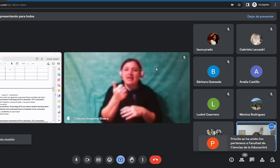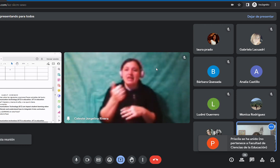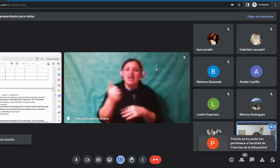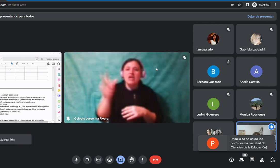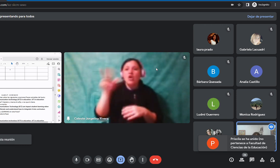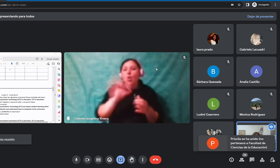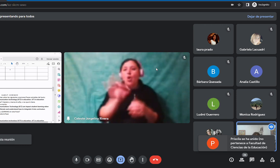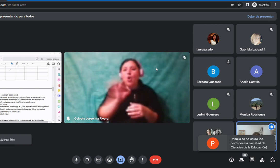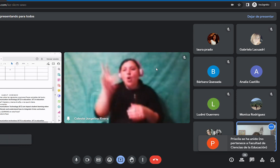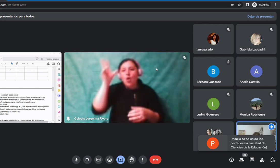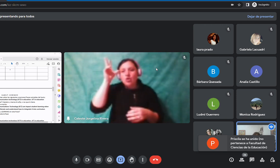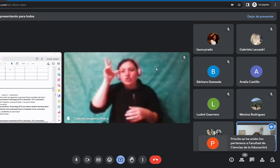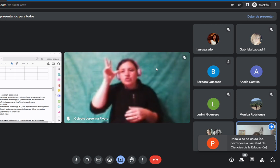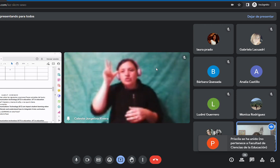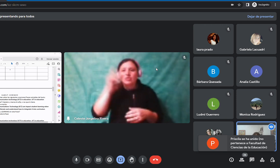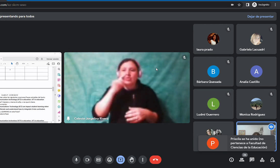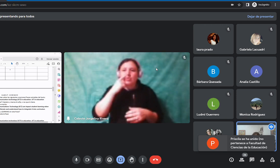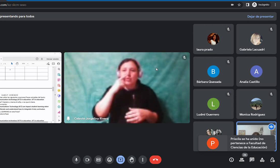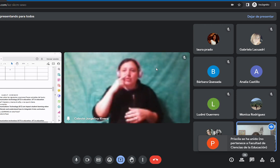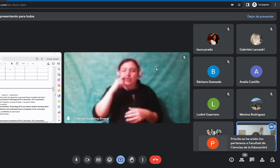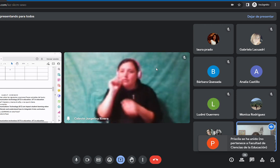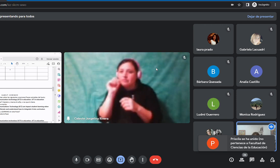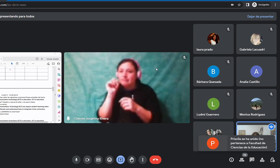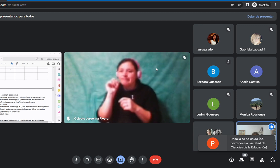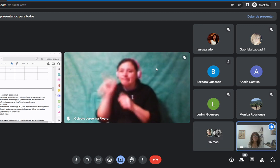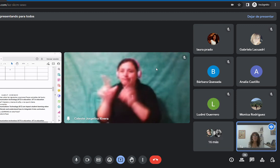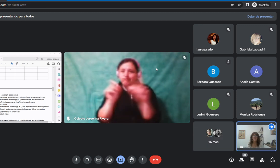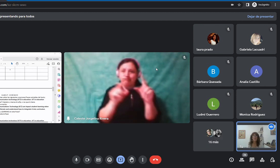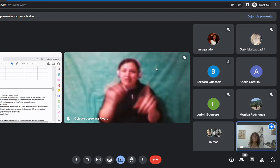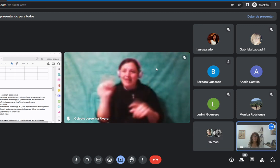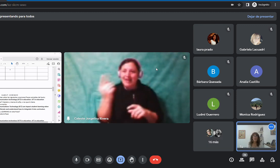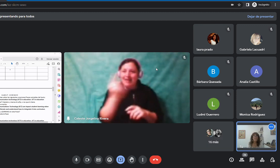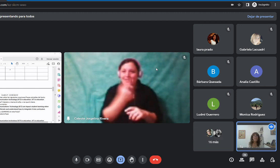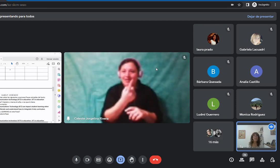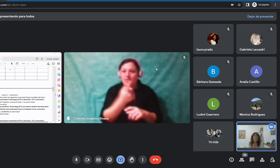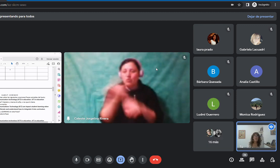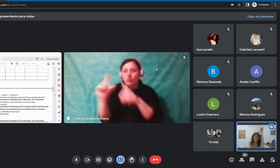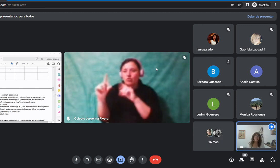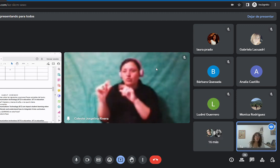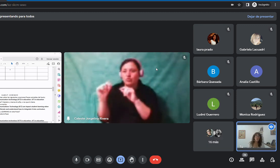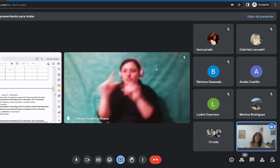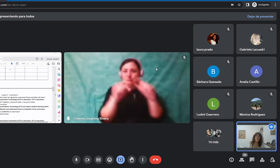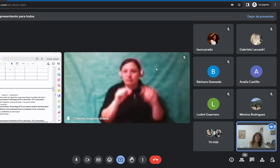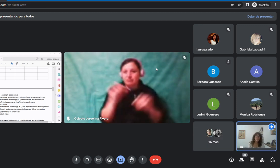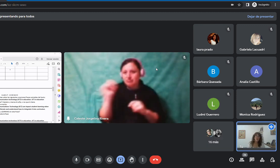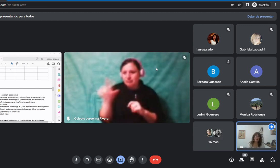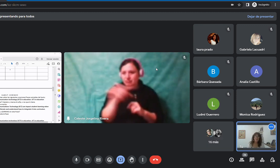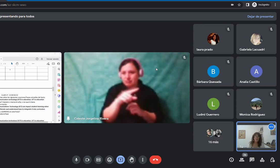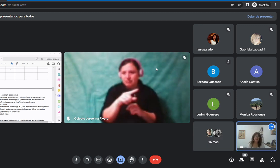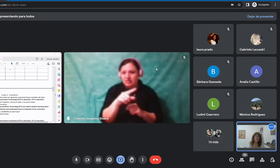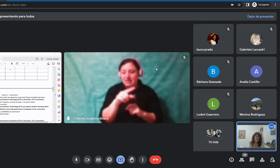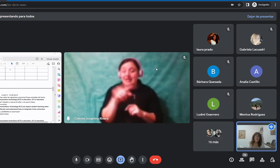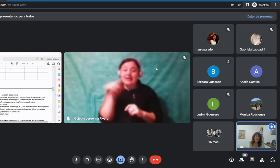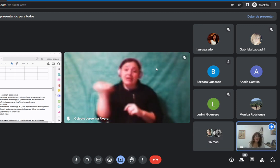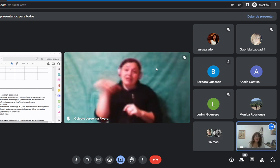van a tener ya cada uno su nota y sabrá si tiene que rendir el recuperatorio o no,